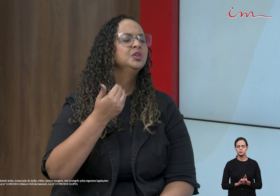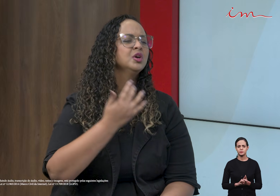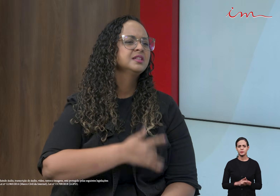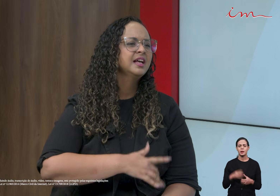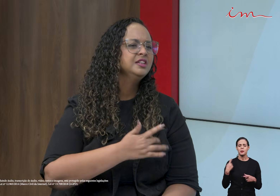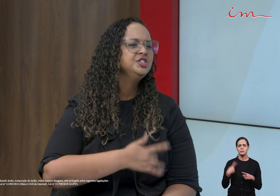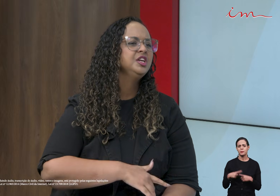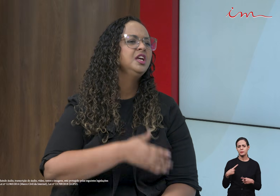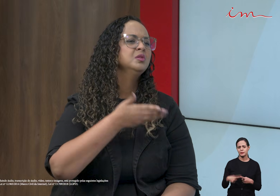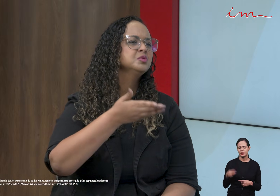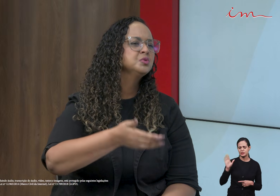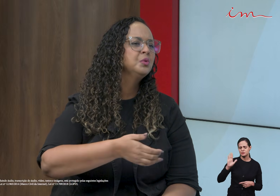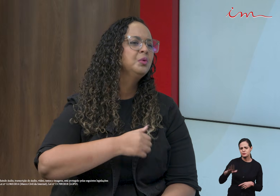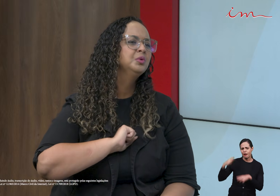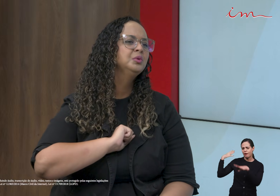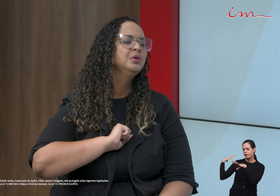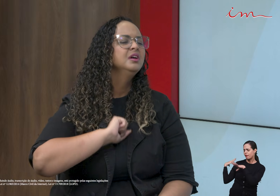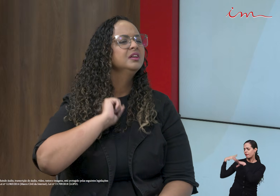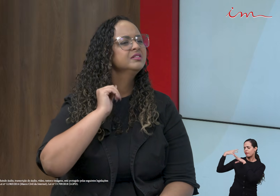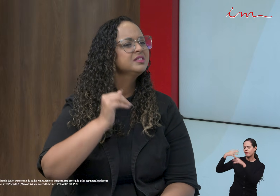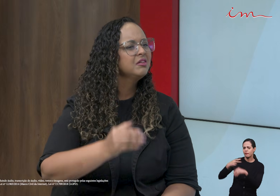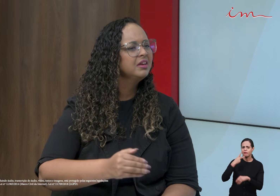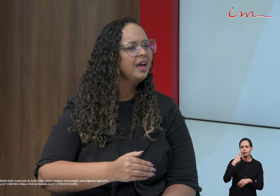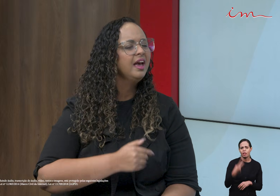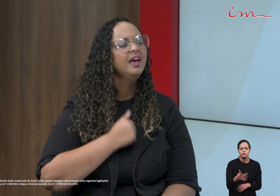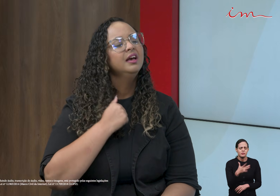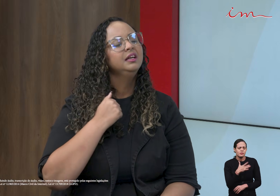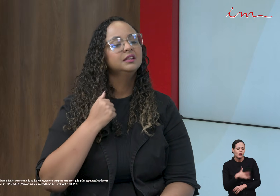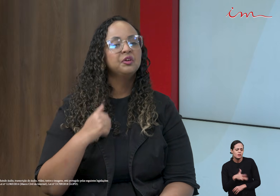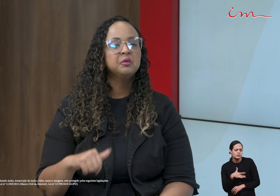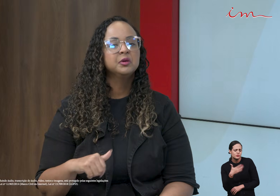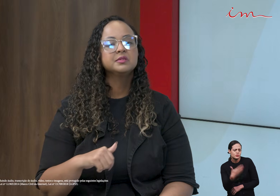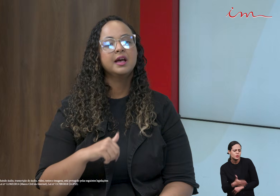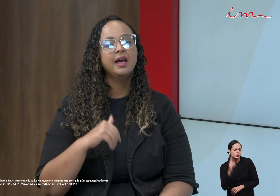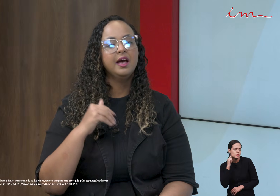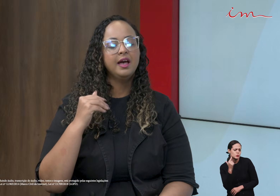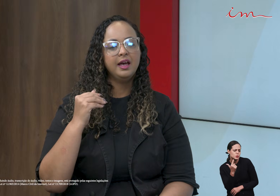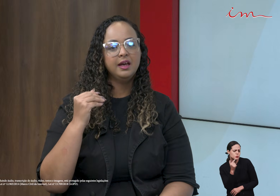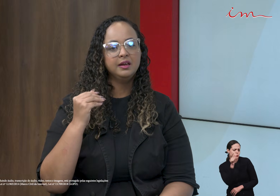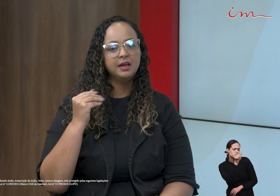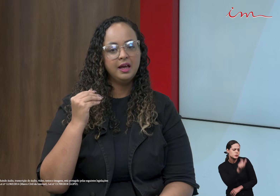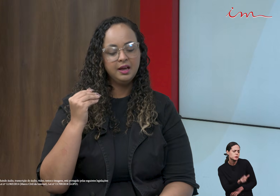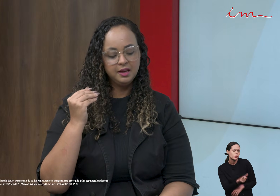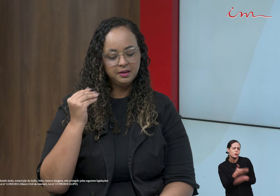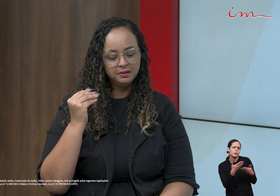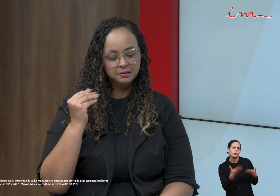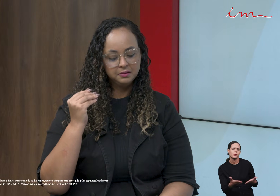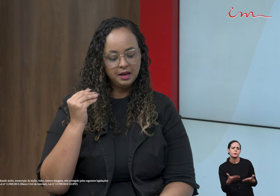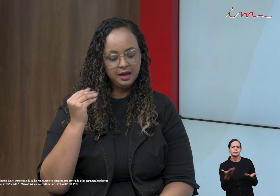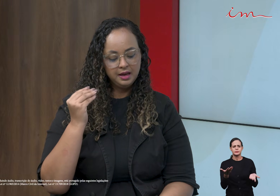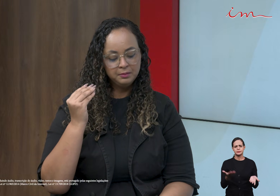Ah, nossa, tadinho, surdo, que não sei o quê. Então, irmãos, é